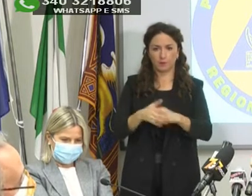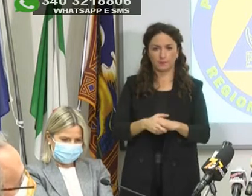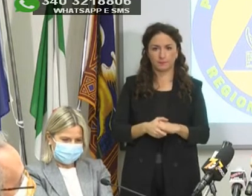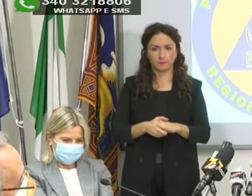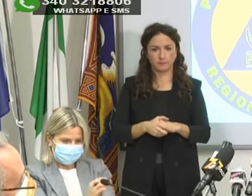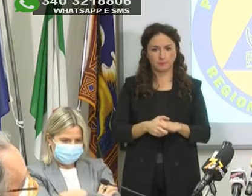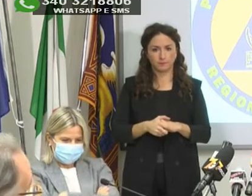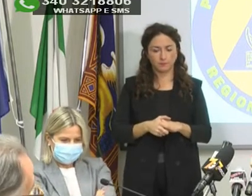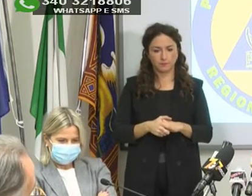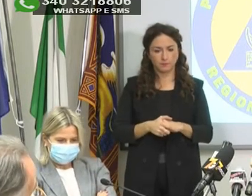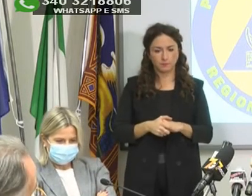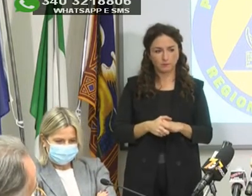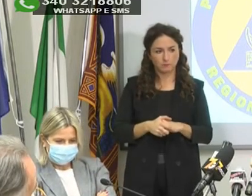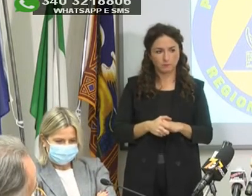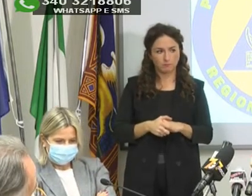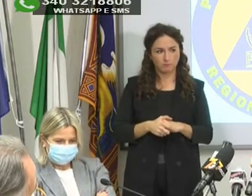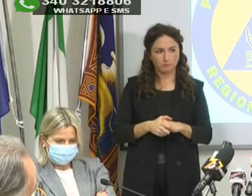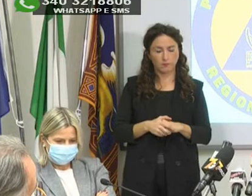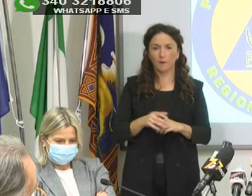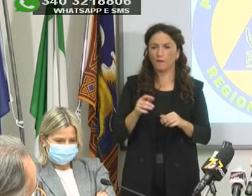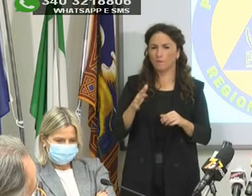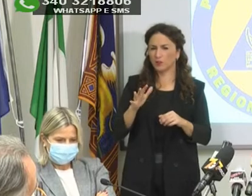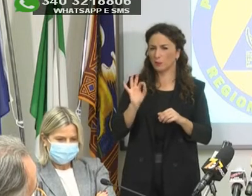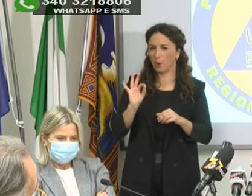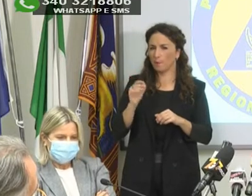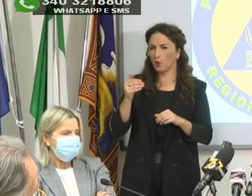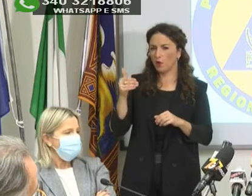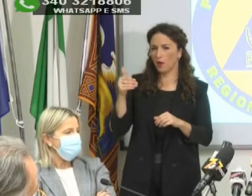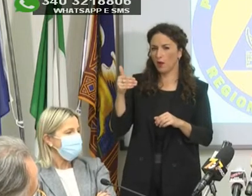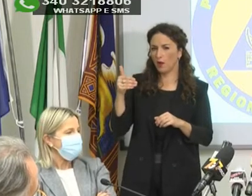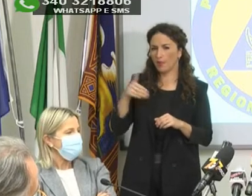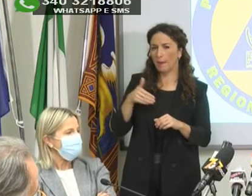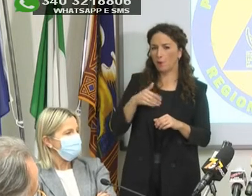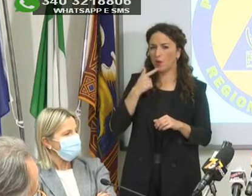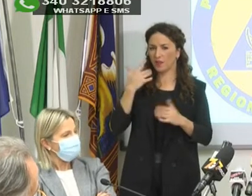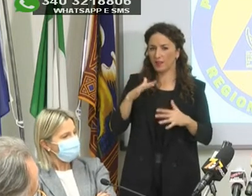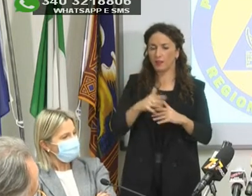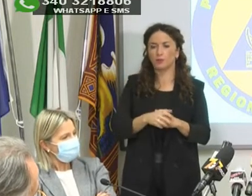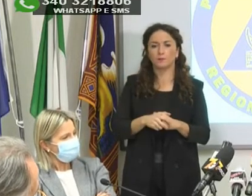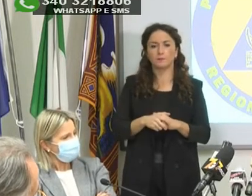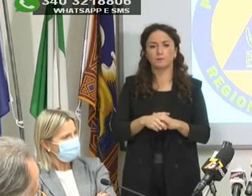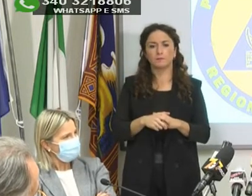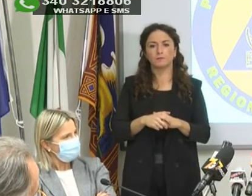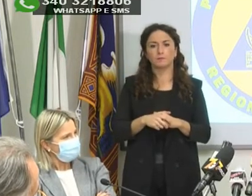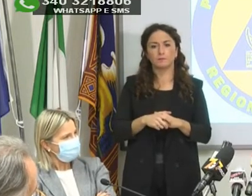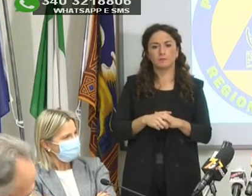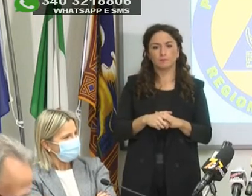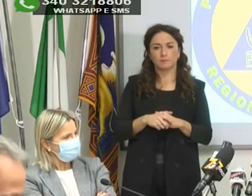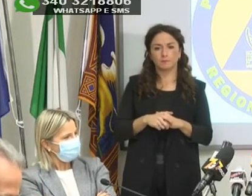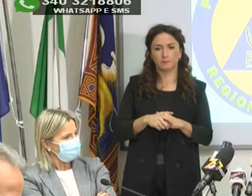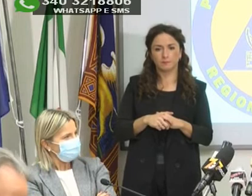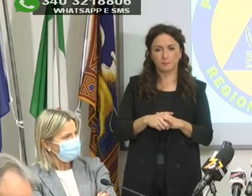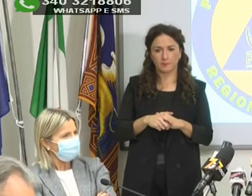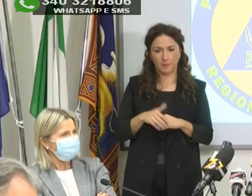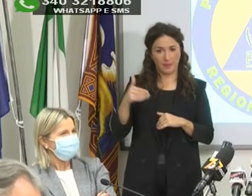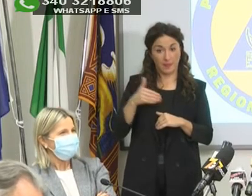L'ho sconfitto, però forse la prova è stato lui che lo ha detto, sai? Perché poi tu sai che quando ha fatto, lui era,